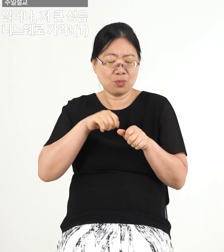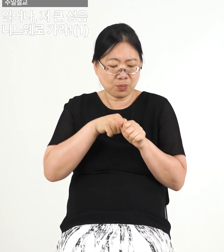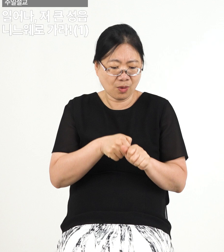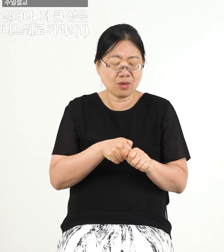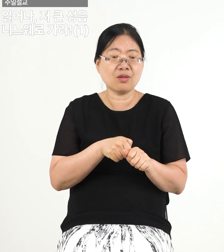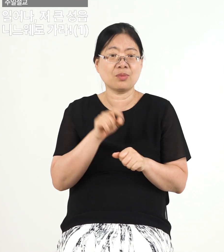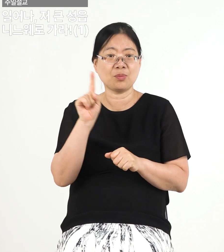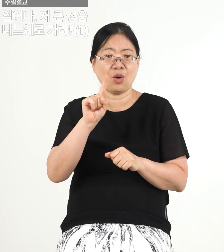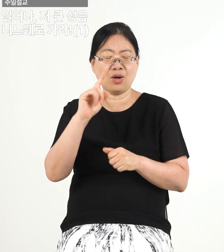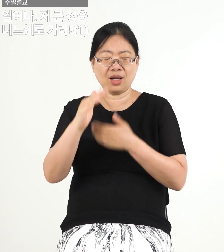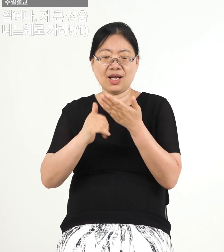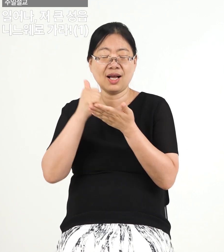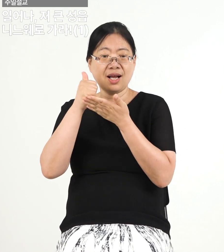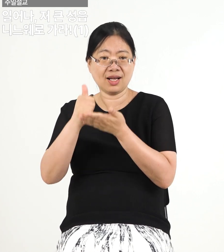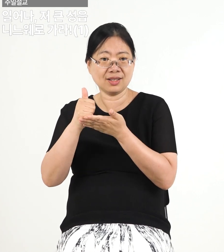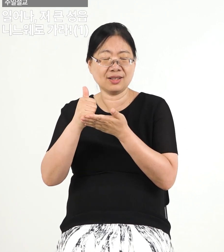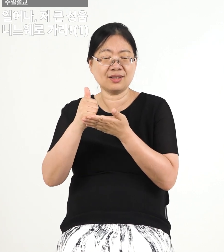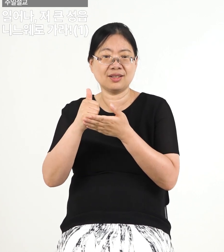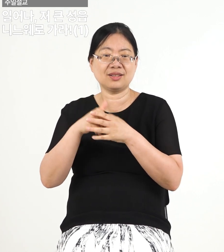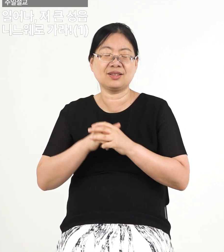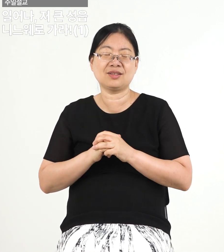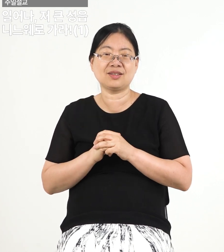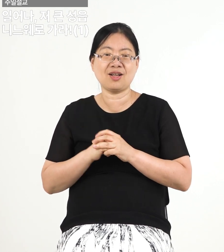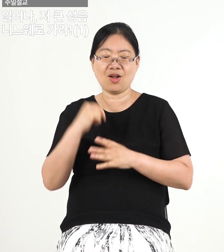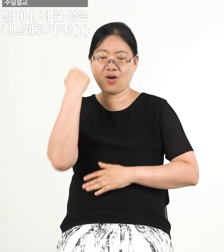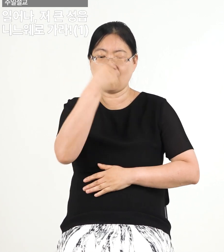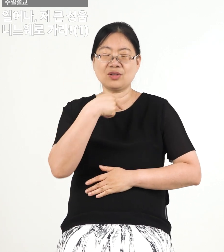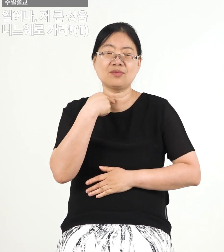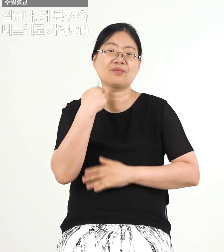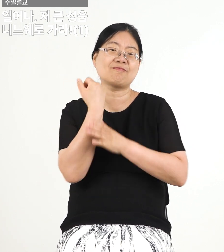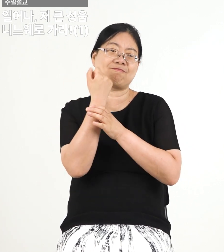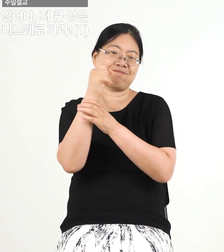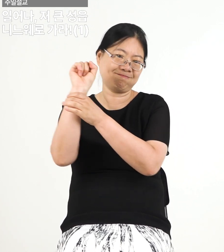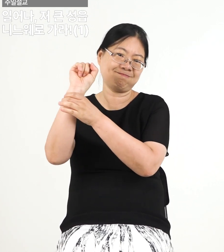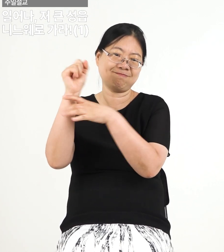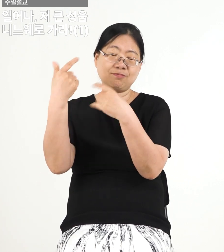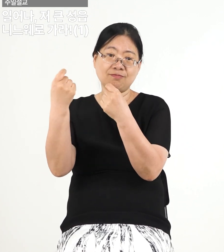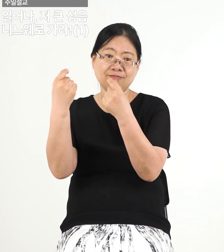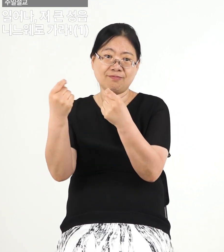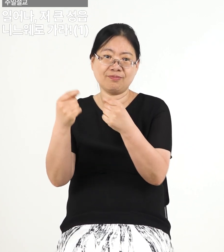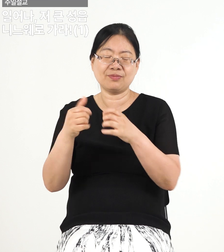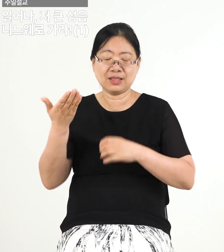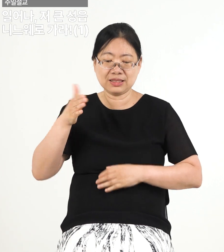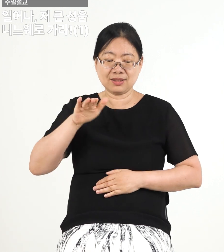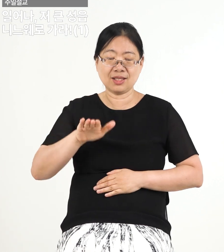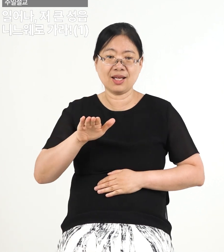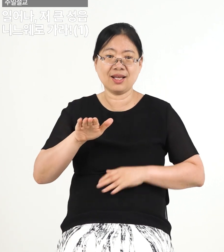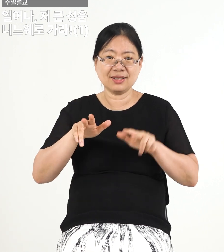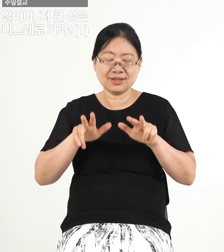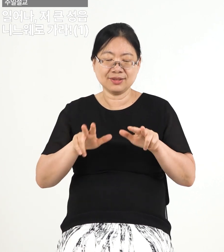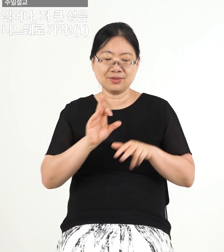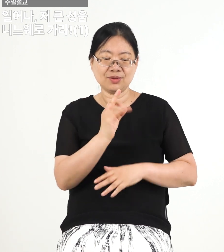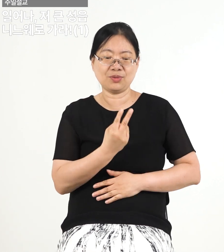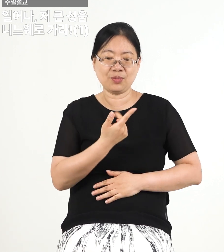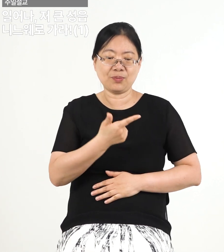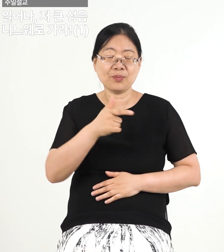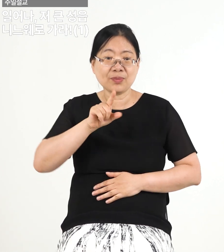벌이 하나님이 얼굴을 돌리시는 겁니다. 그런데 지금